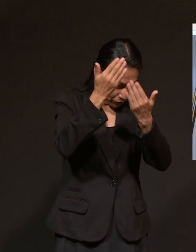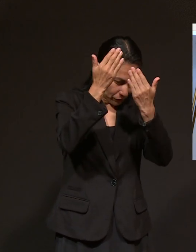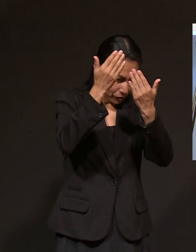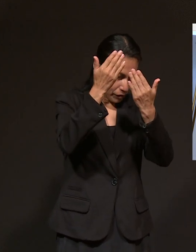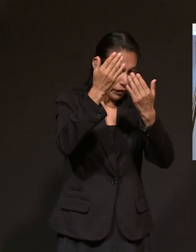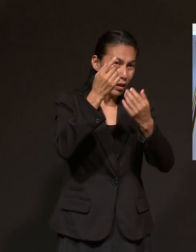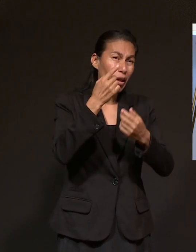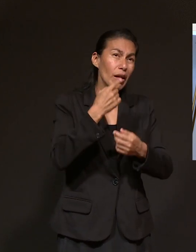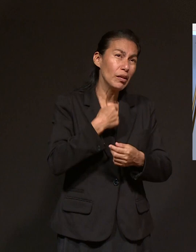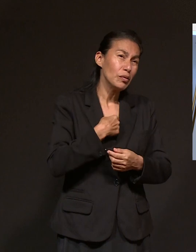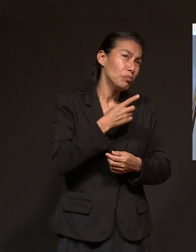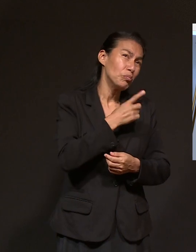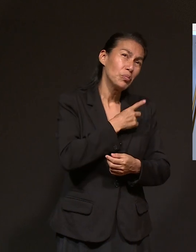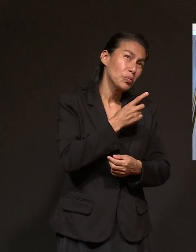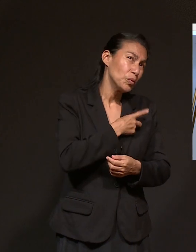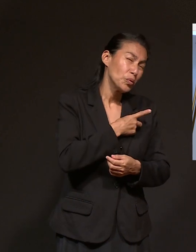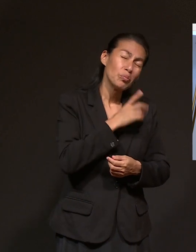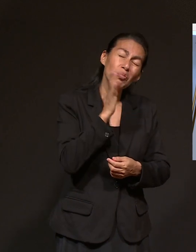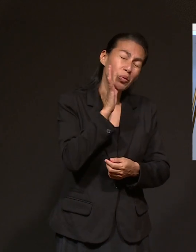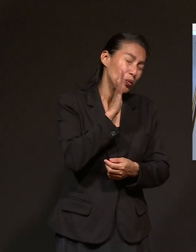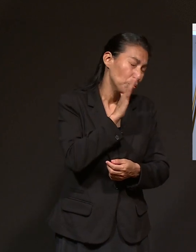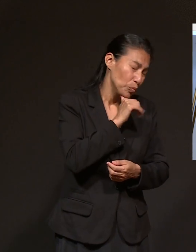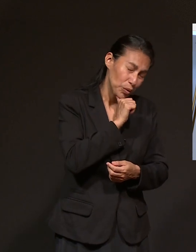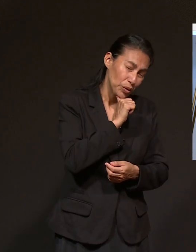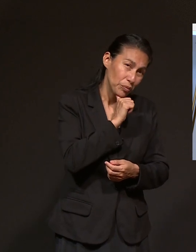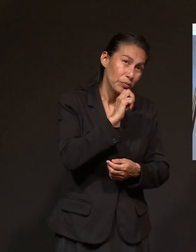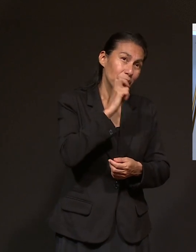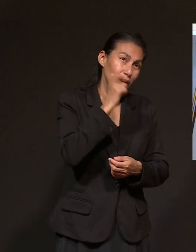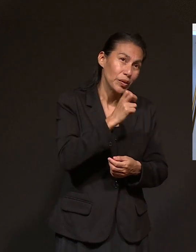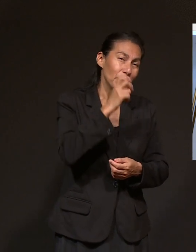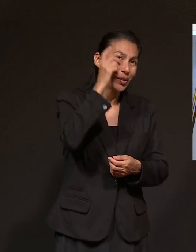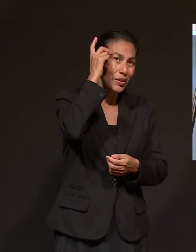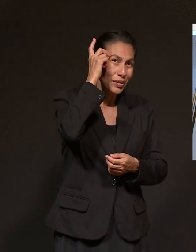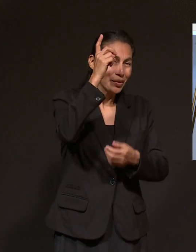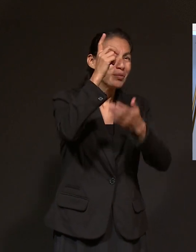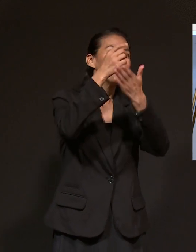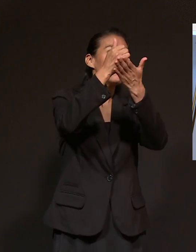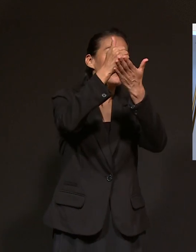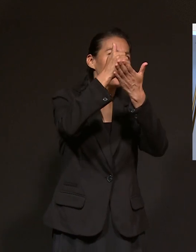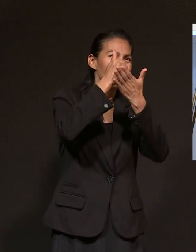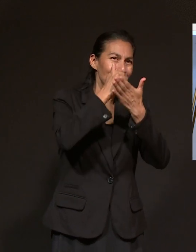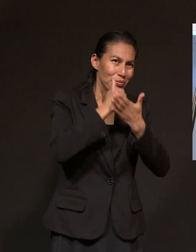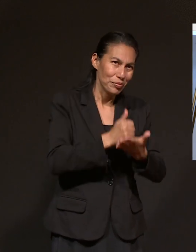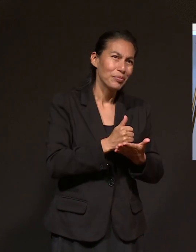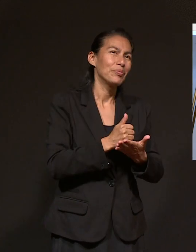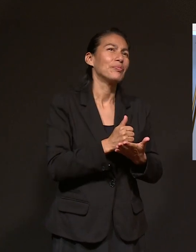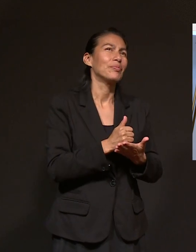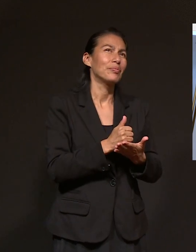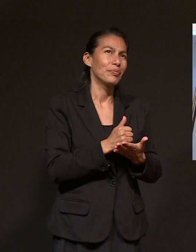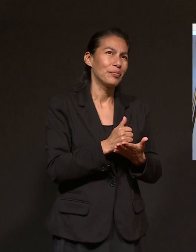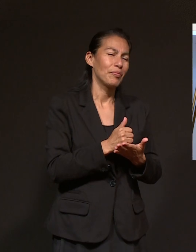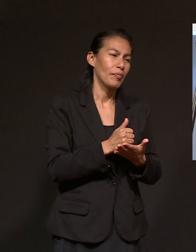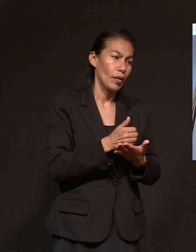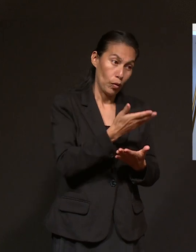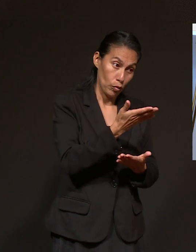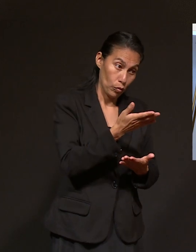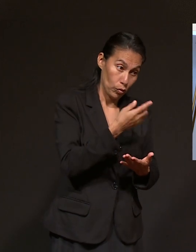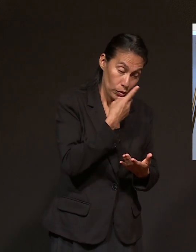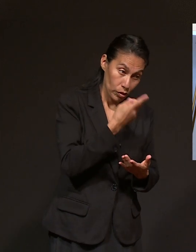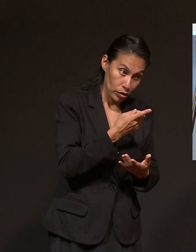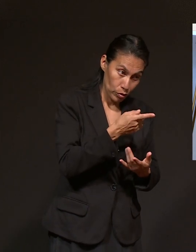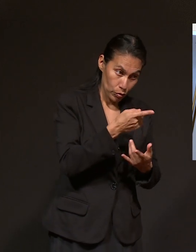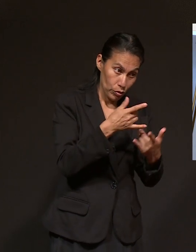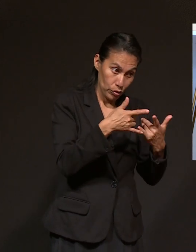de que no podemos, de que no podemos, que rebalsó todo, que ya no podemos,